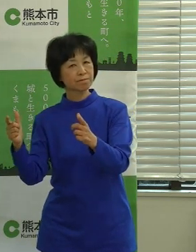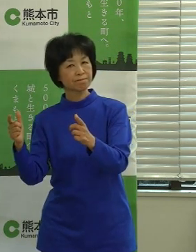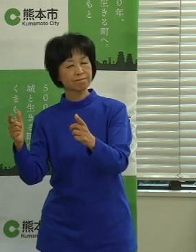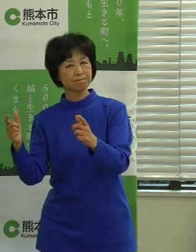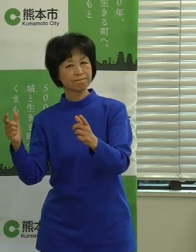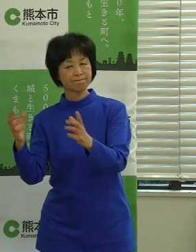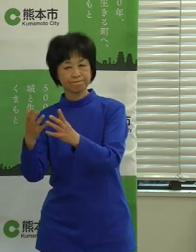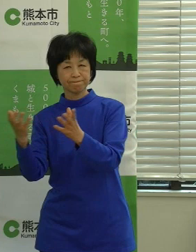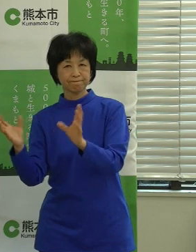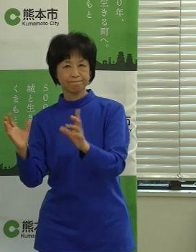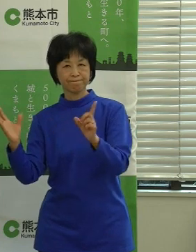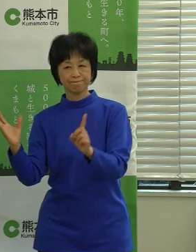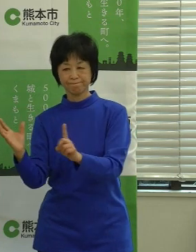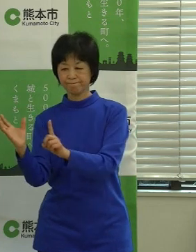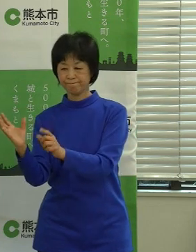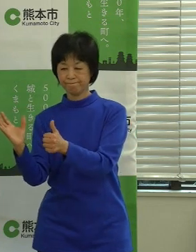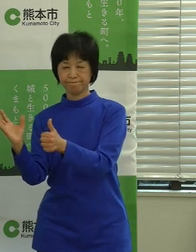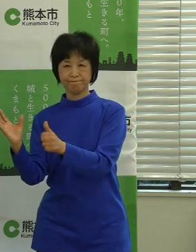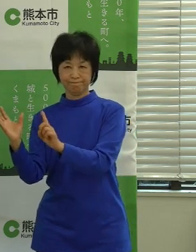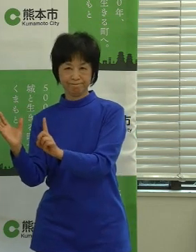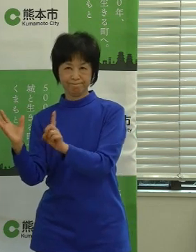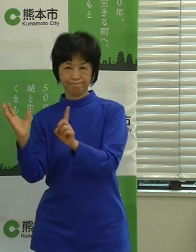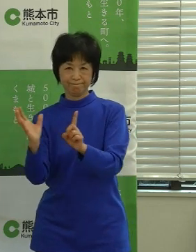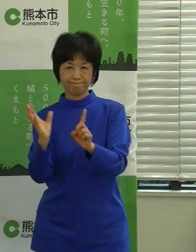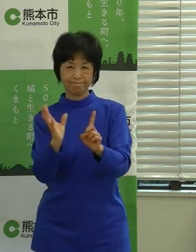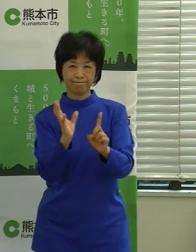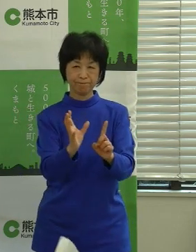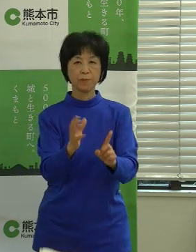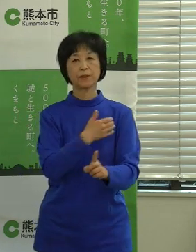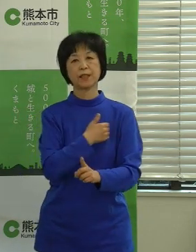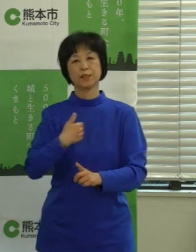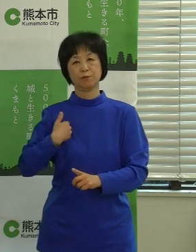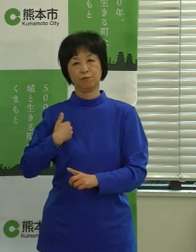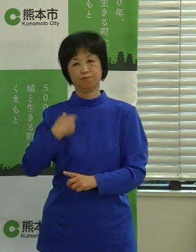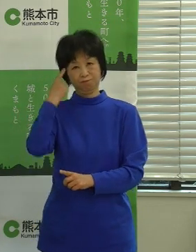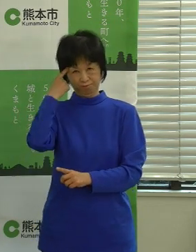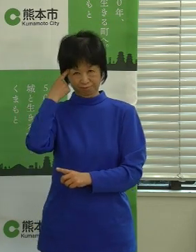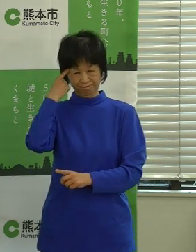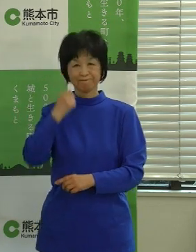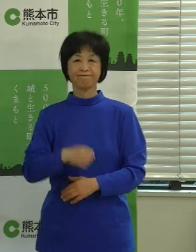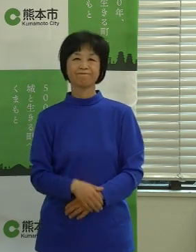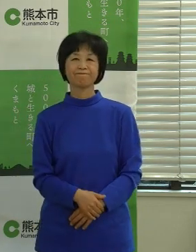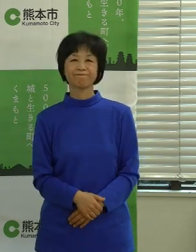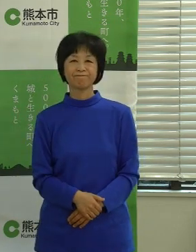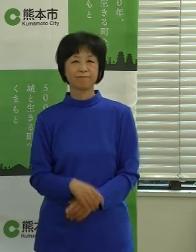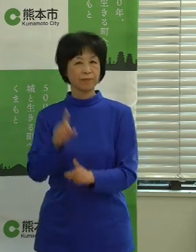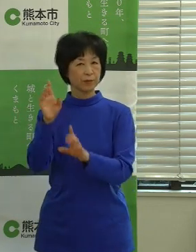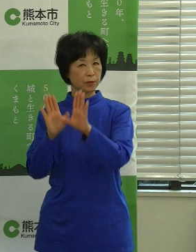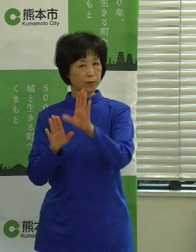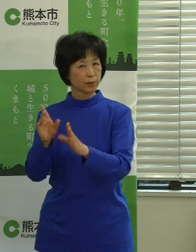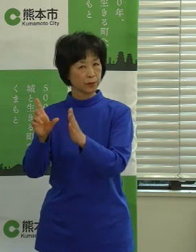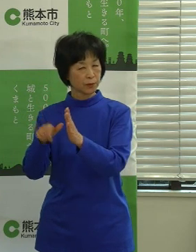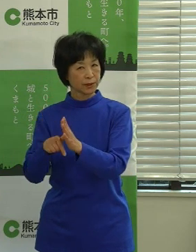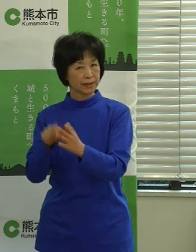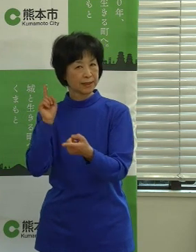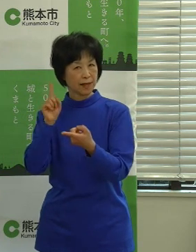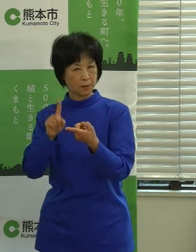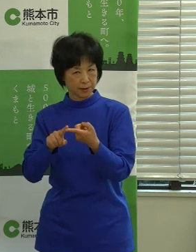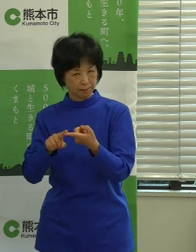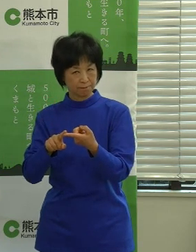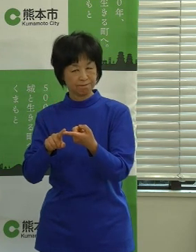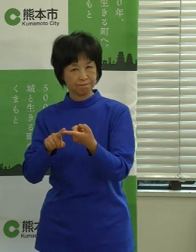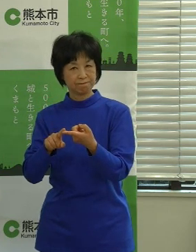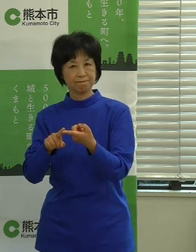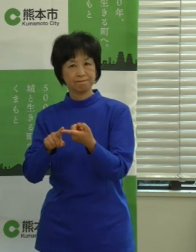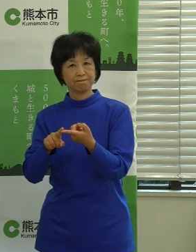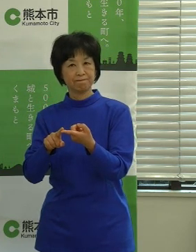ろうというような話が今日出ましたので、その辺の弾力的な運用についてはですね、園の方にある程度